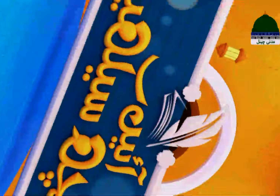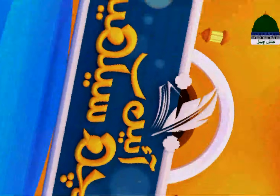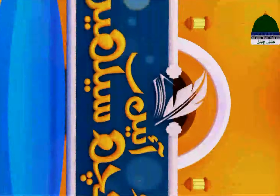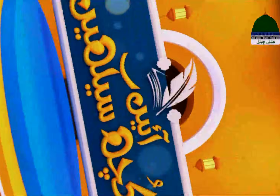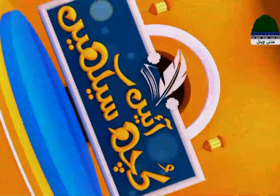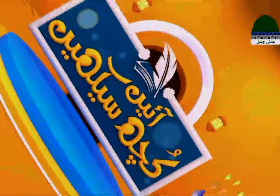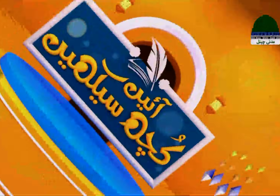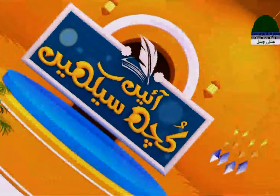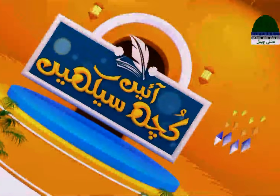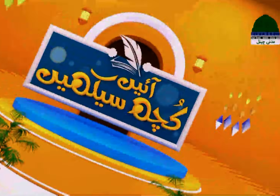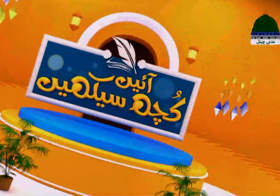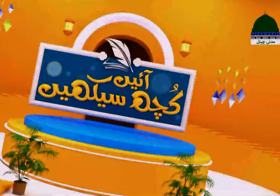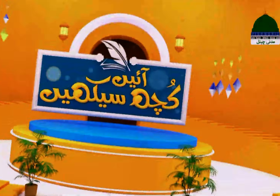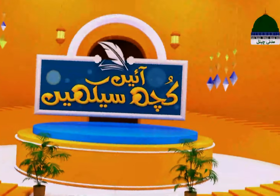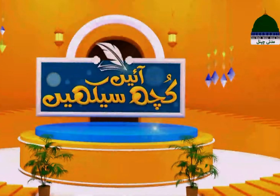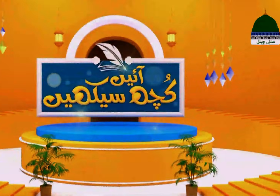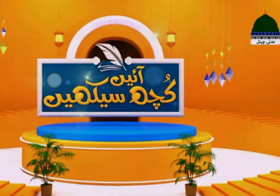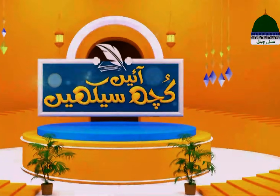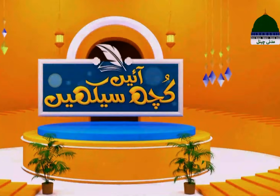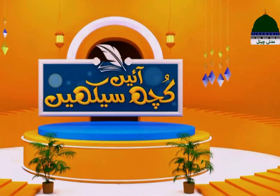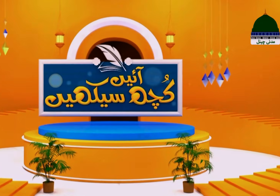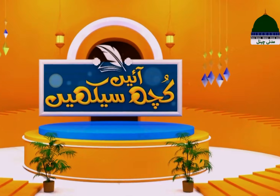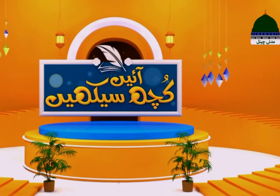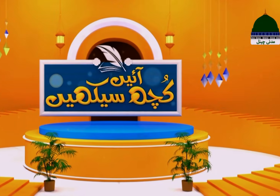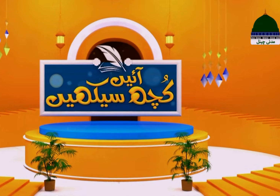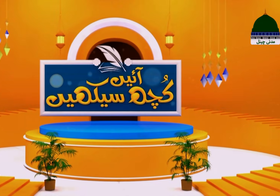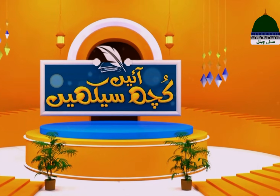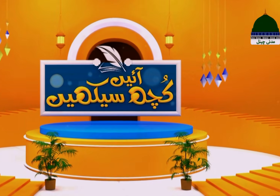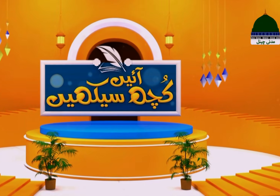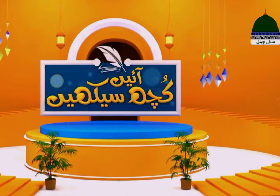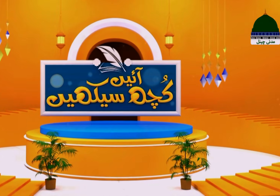आए कुछ सीखें, आए कुछ सीखें।